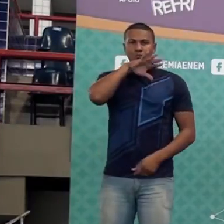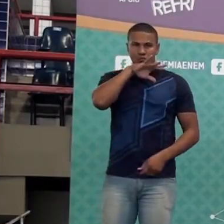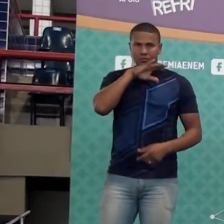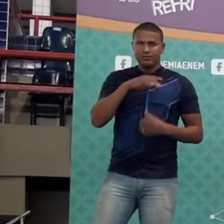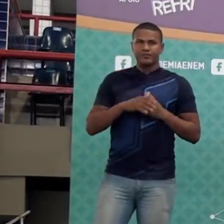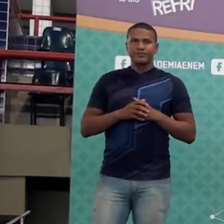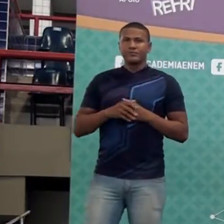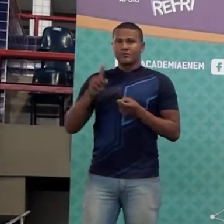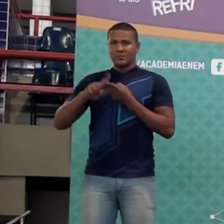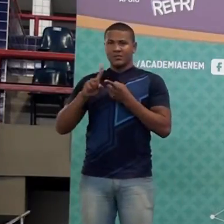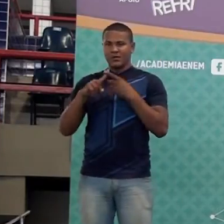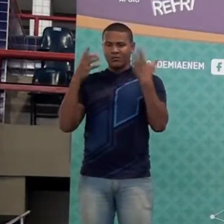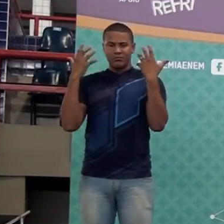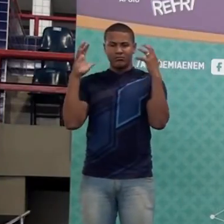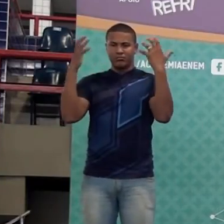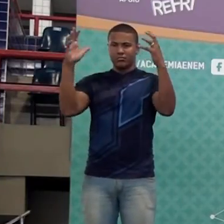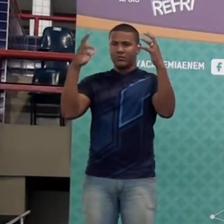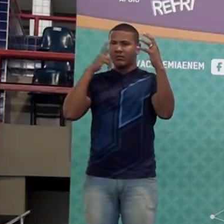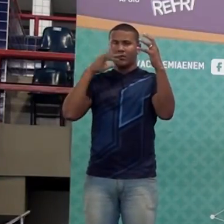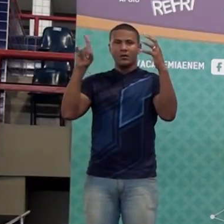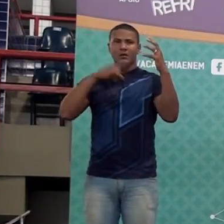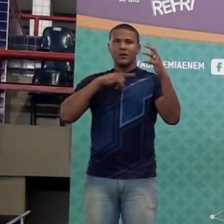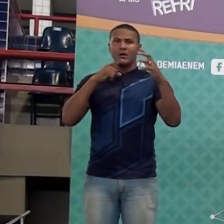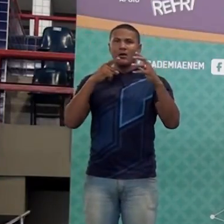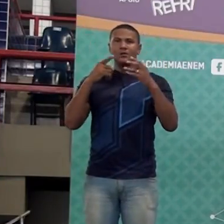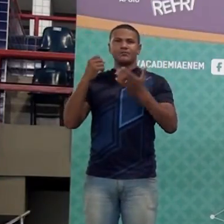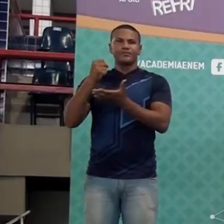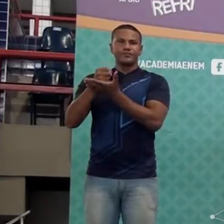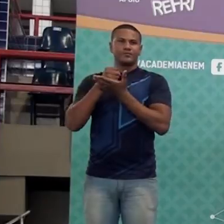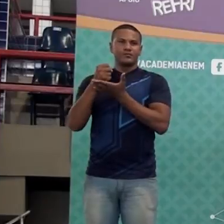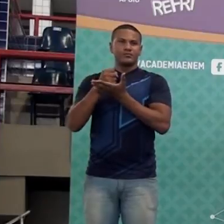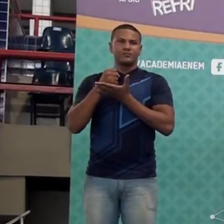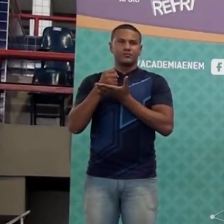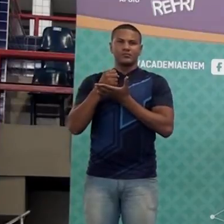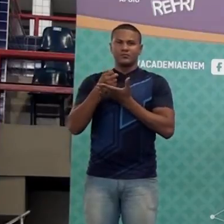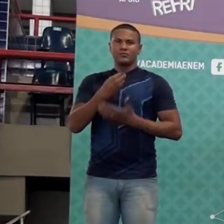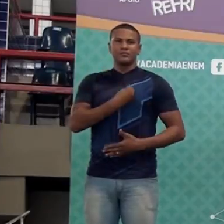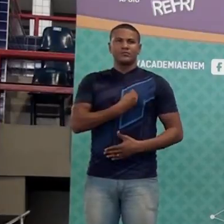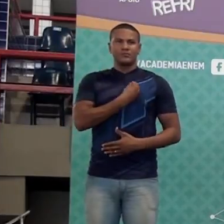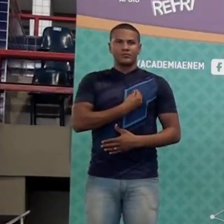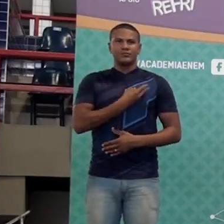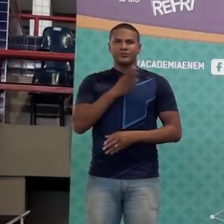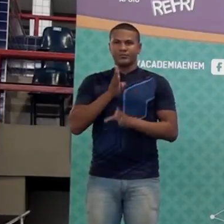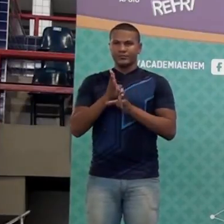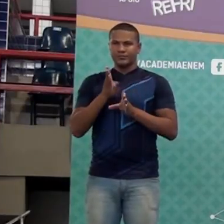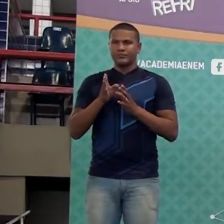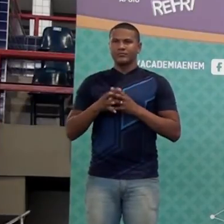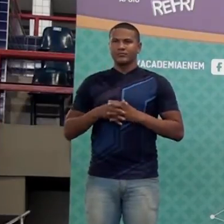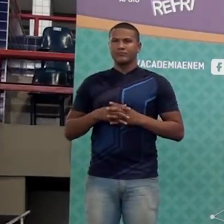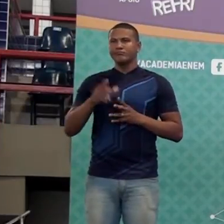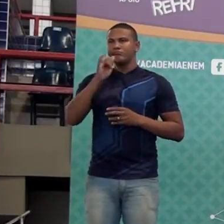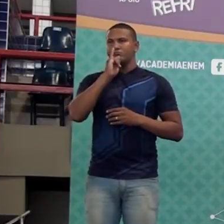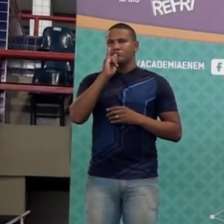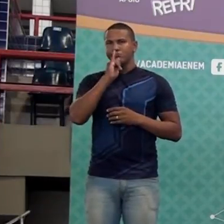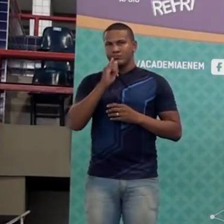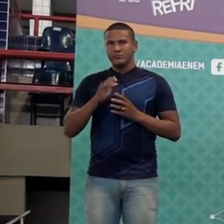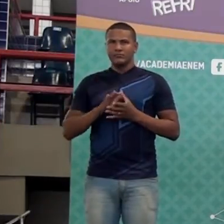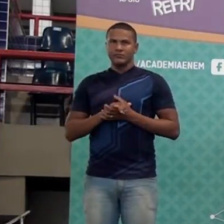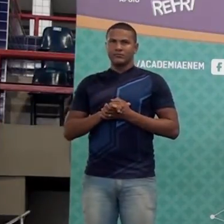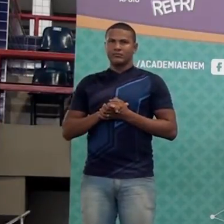Biodiversidade não é só uma questão ambiental, é também uma questão econômica. Por exemplo, se sabe que a partir